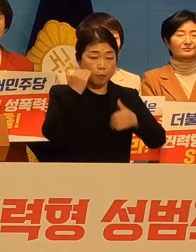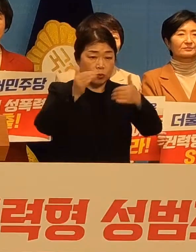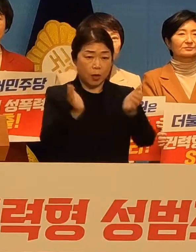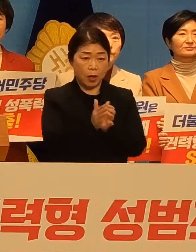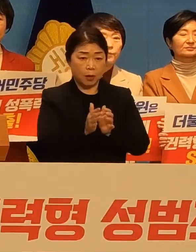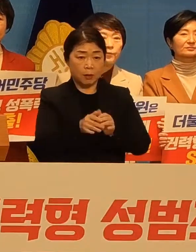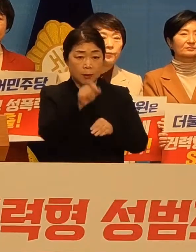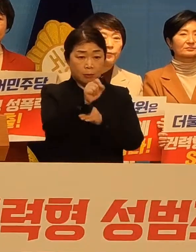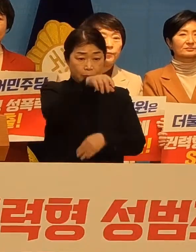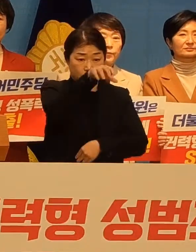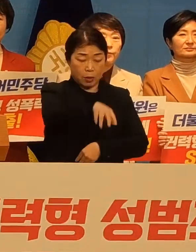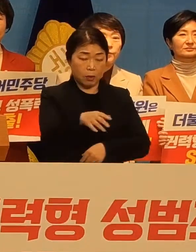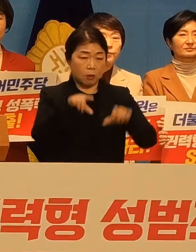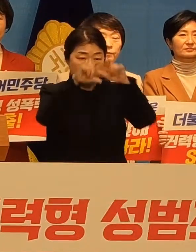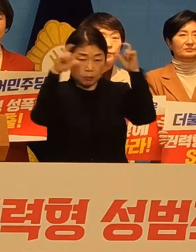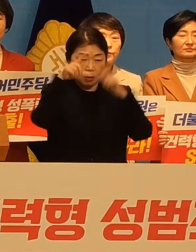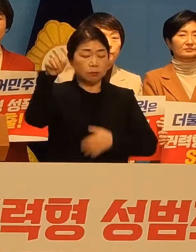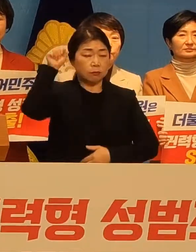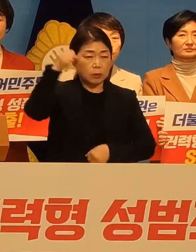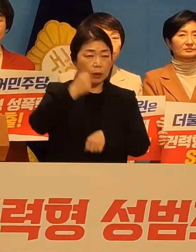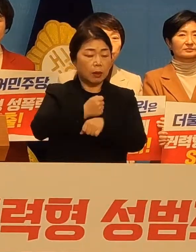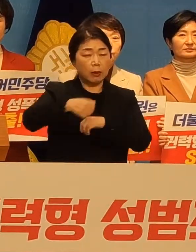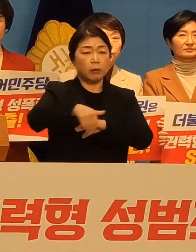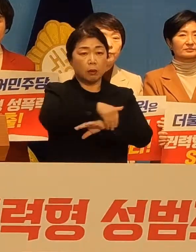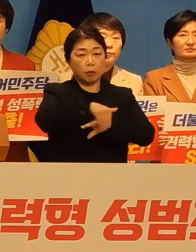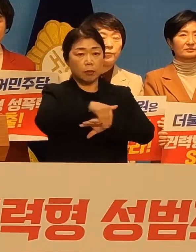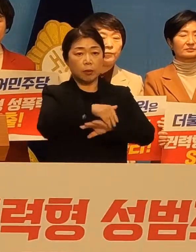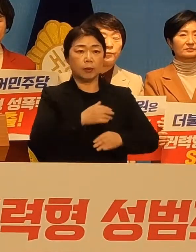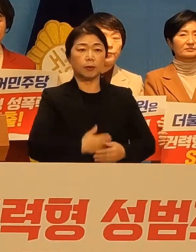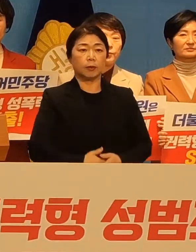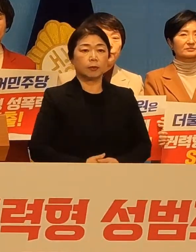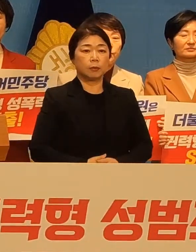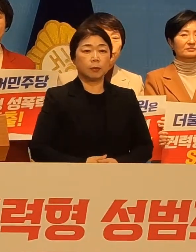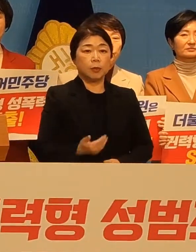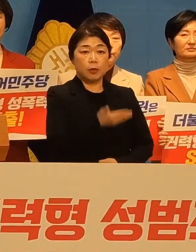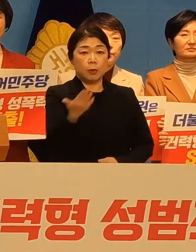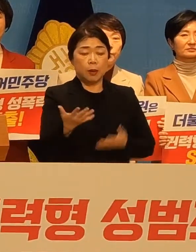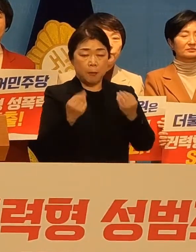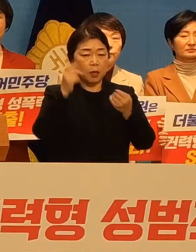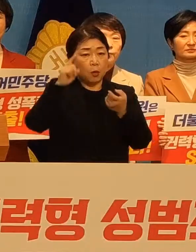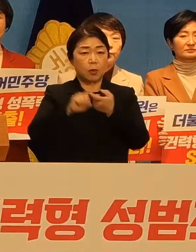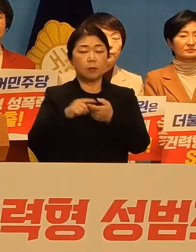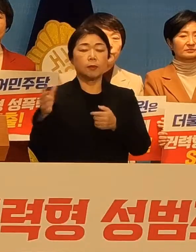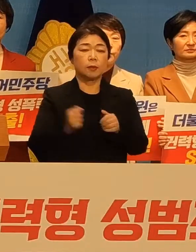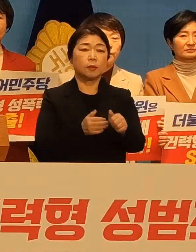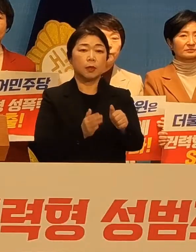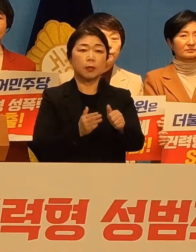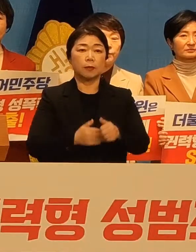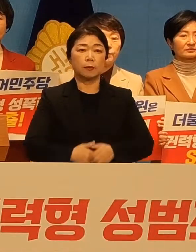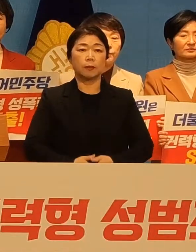당사 앞에서 걸기 대회를 열 계획입니다. 기자분들의 많은 관심 부탁드립니다.